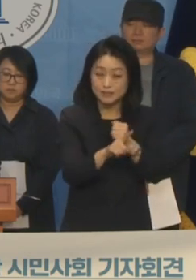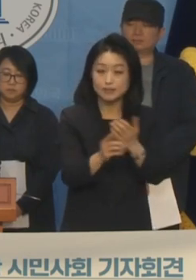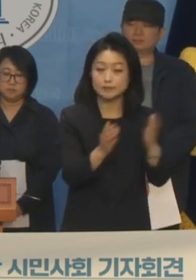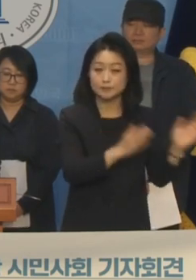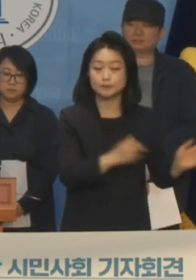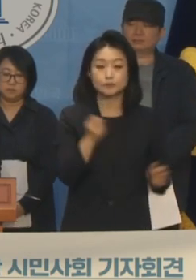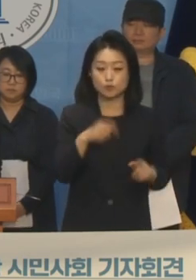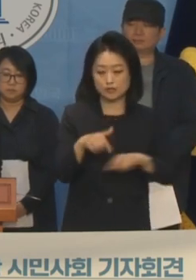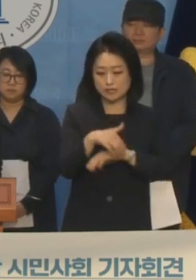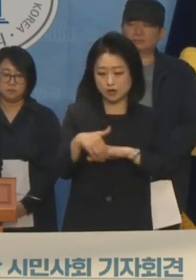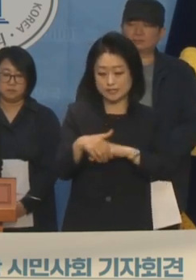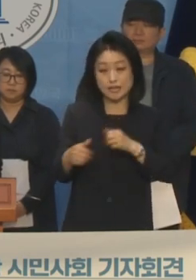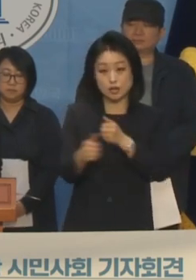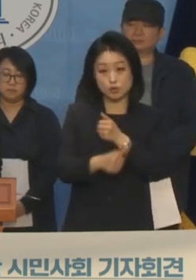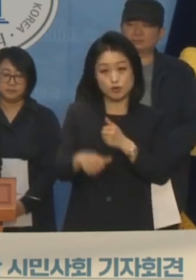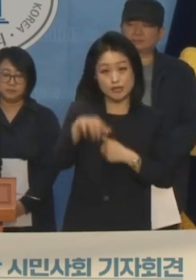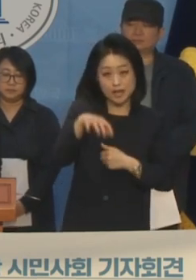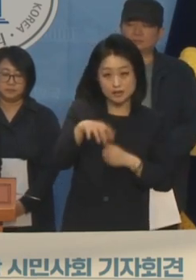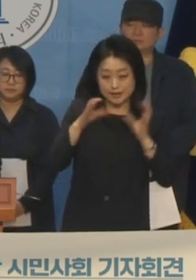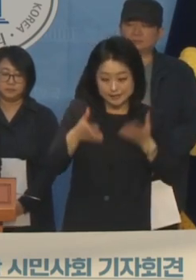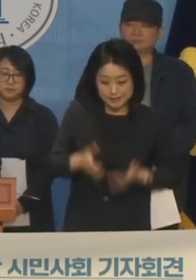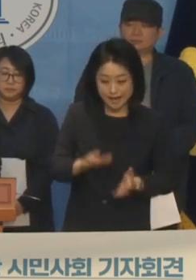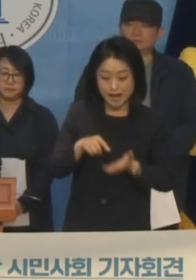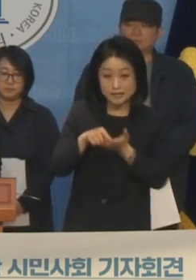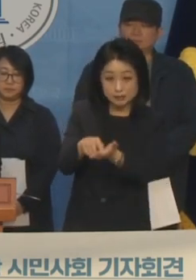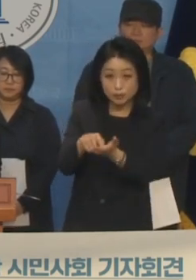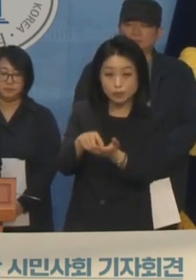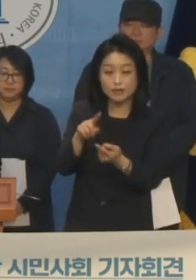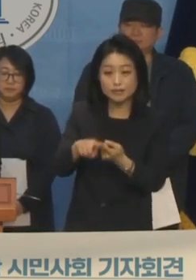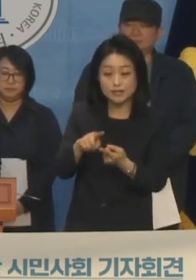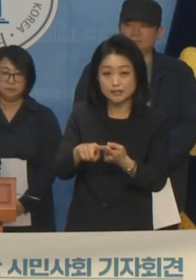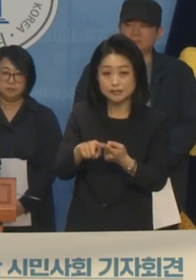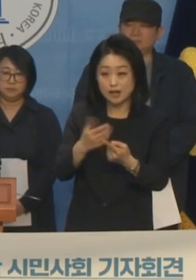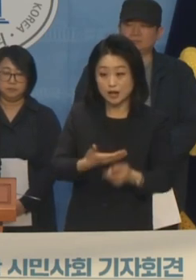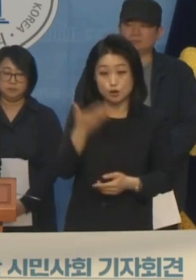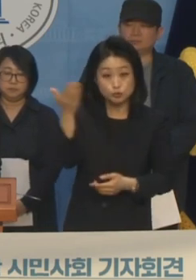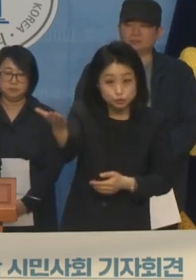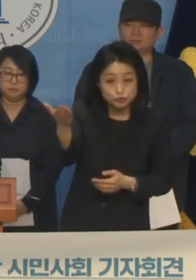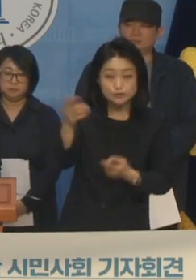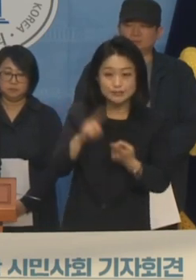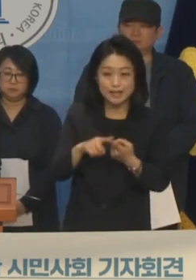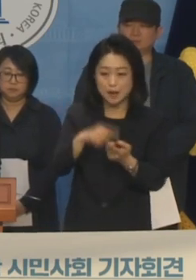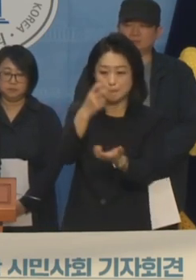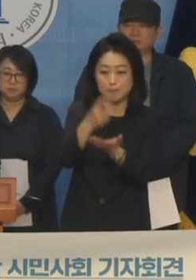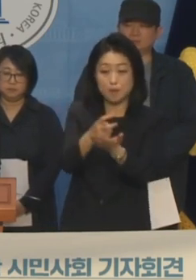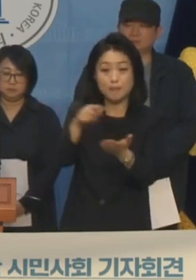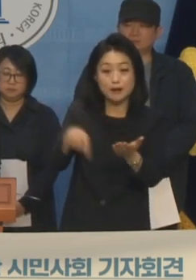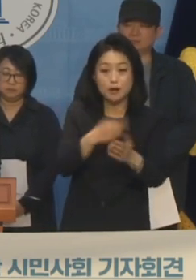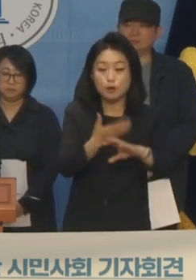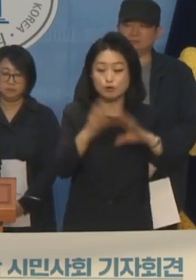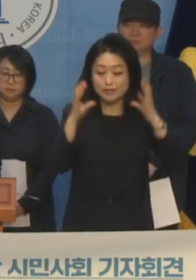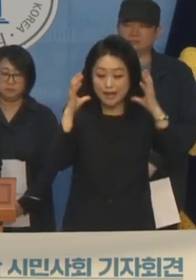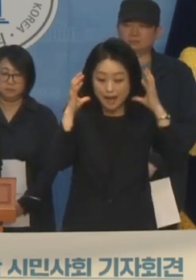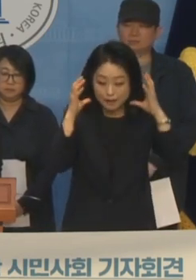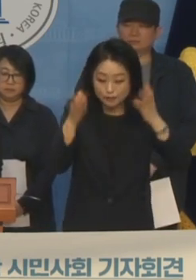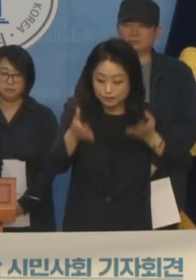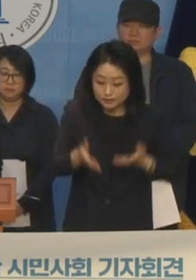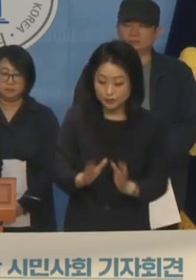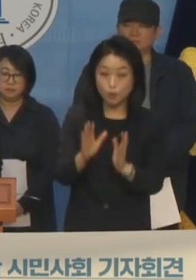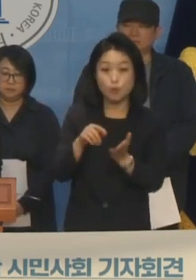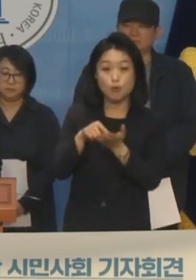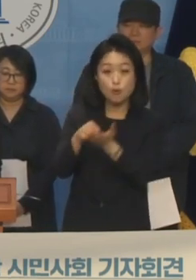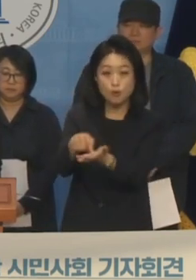심의 과정에서 지적된 바와 같이 출생통보제를 포함한 보편적 출생등록 제도의 틀 안에서 외국인 아동에 대한